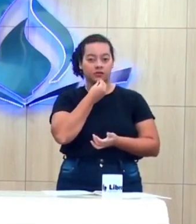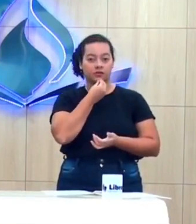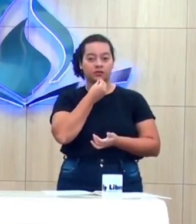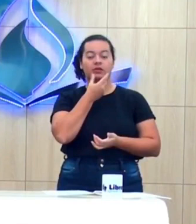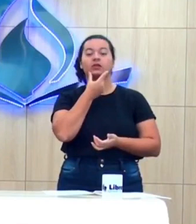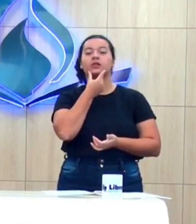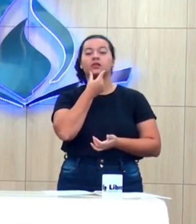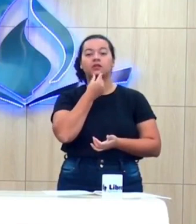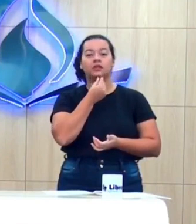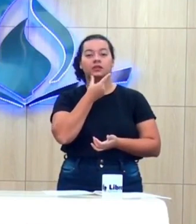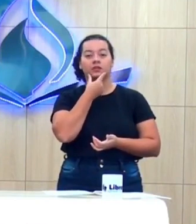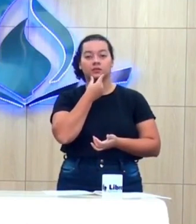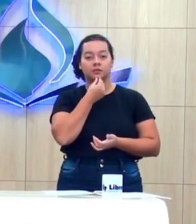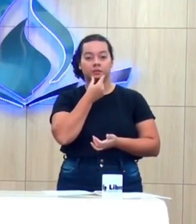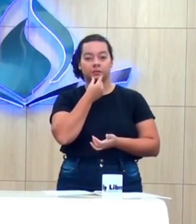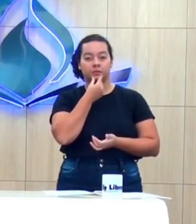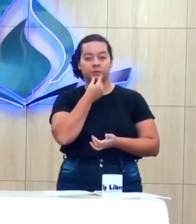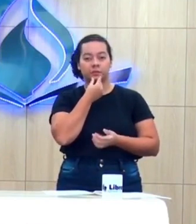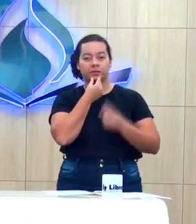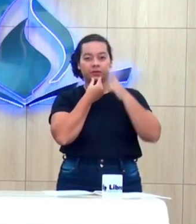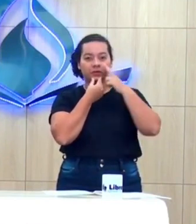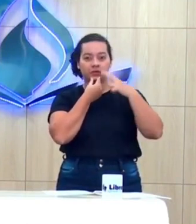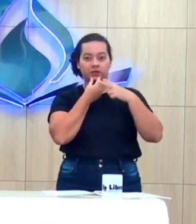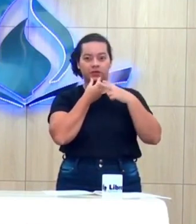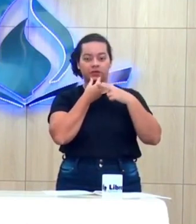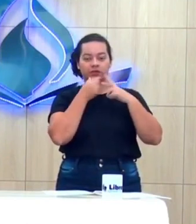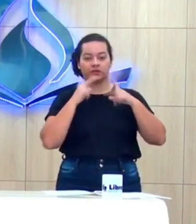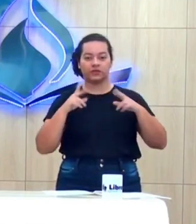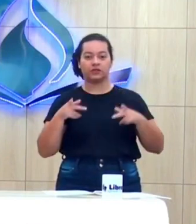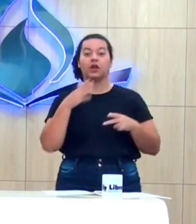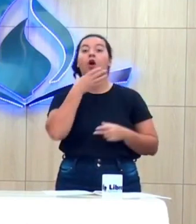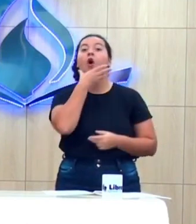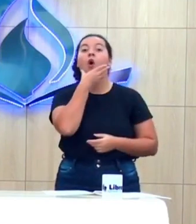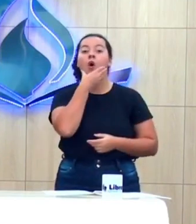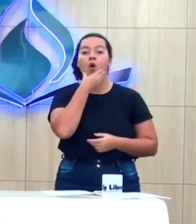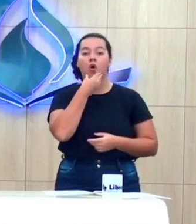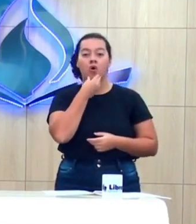e menino. Vocês viram a diferença? O homem,